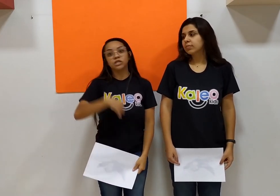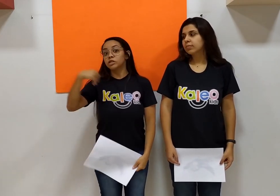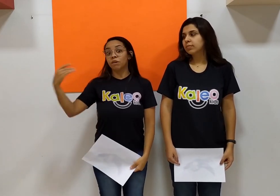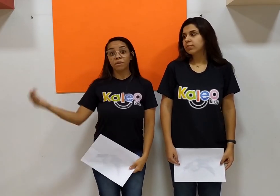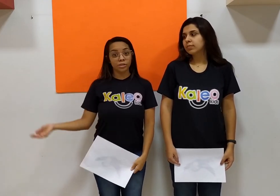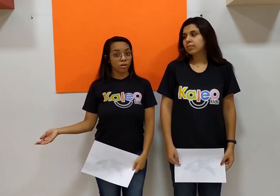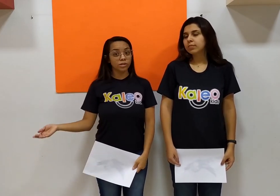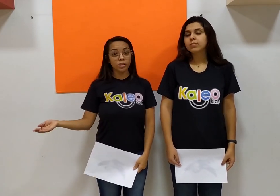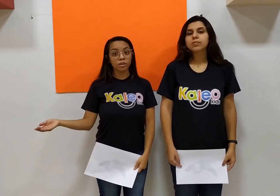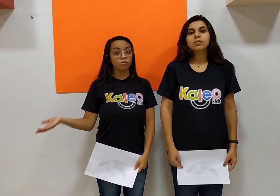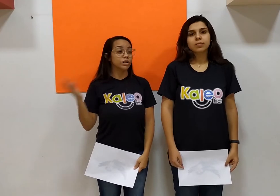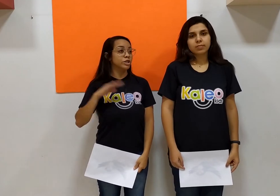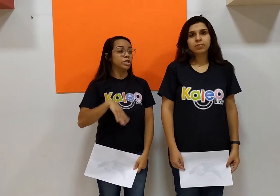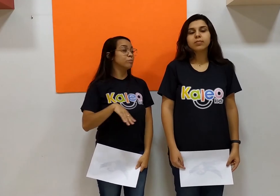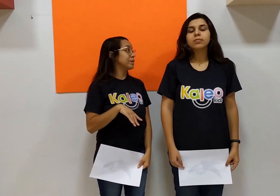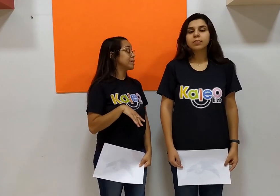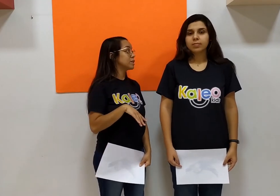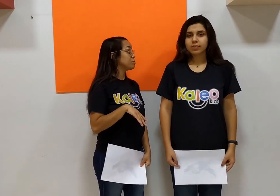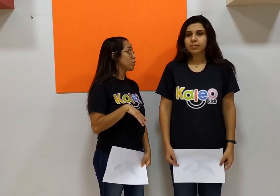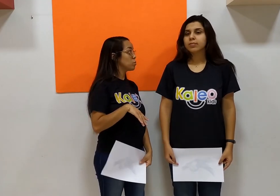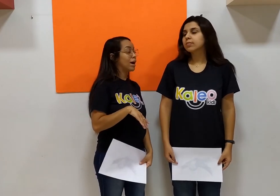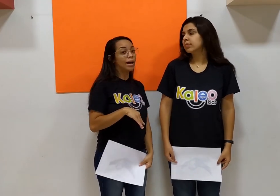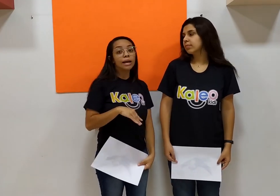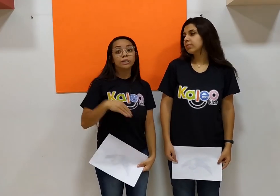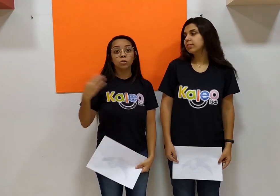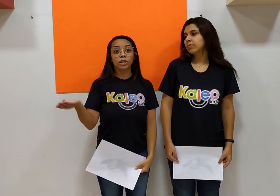gente vai ficar sozinho. A gente não precisa se preocupar se quando a